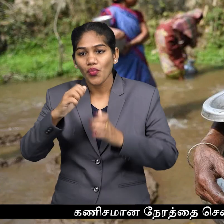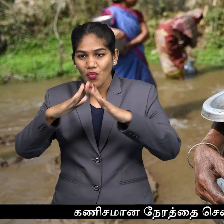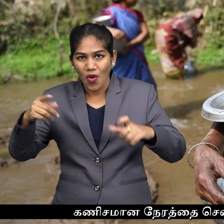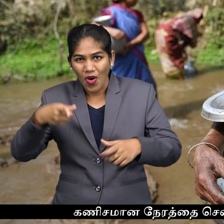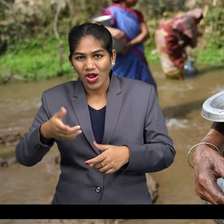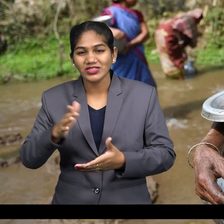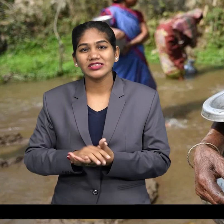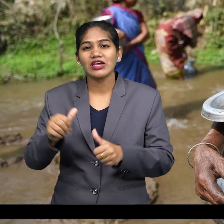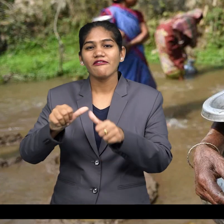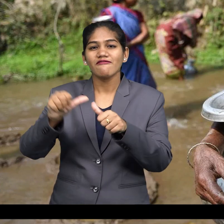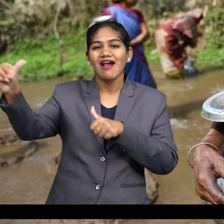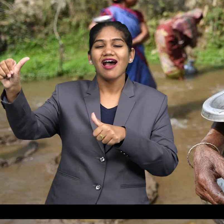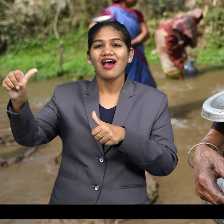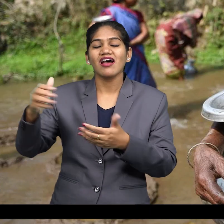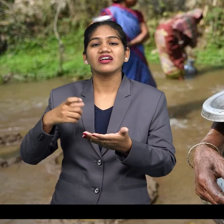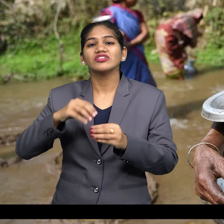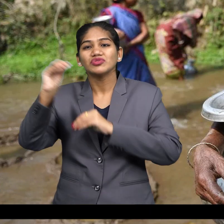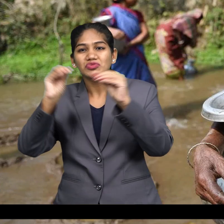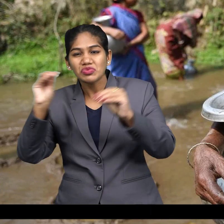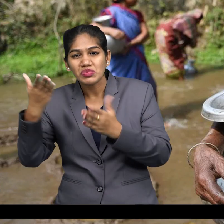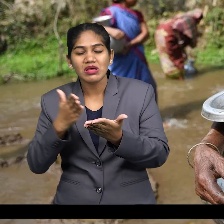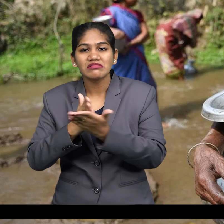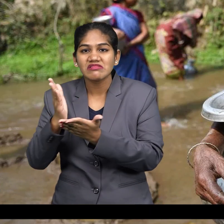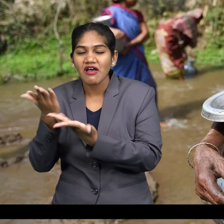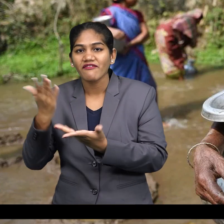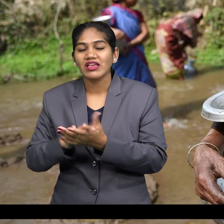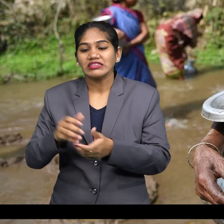உள்ளனர். ஆதாரங்கள்.